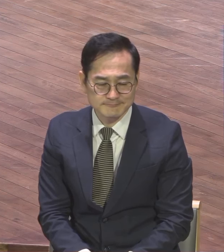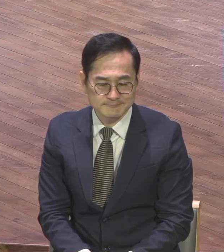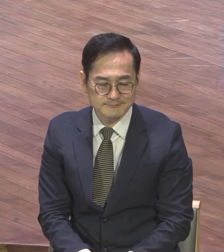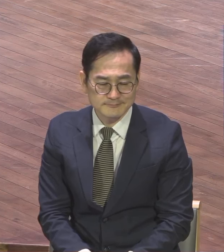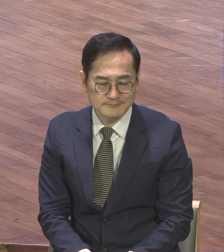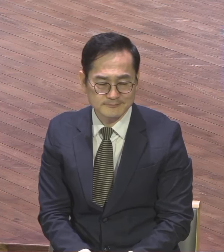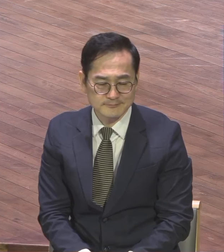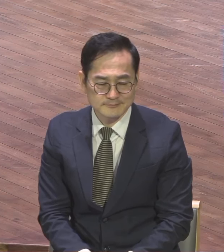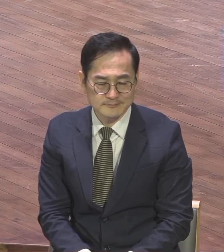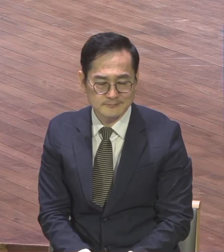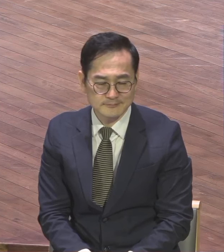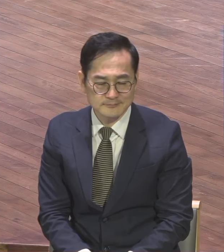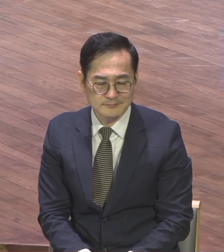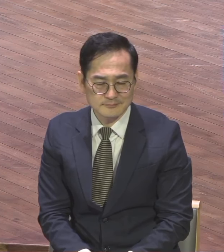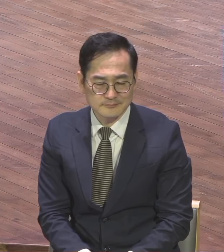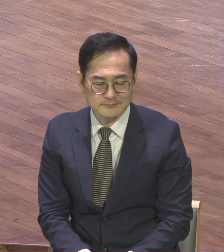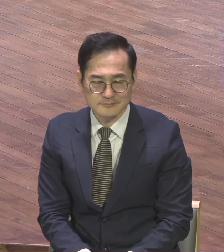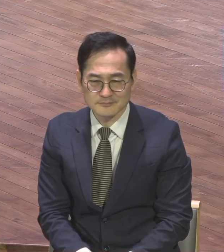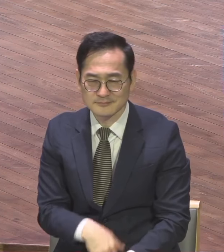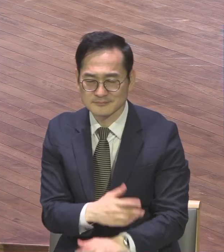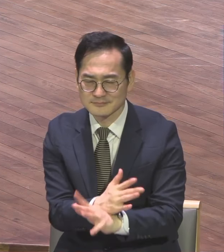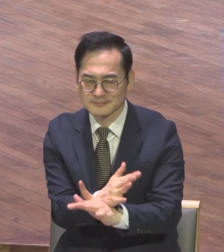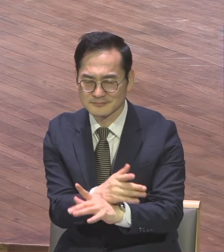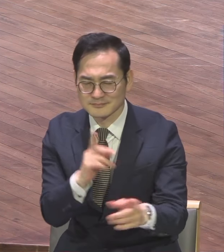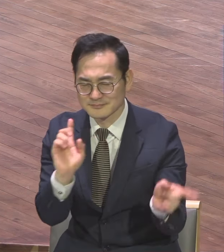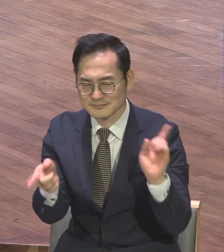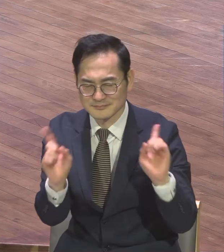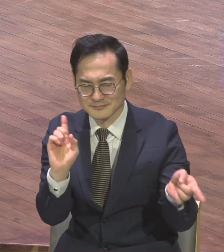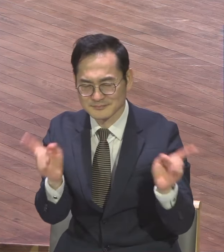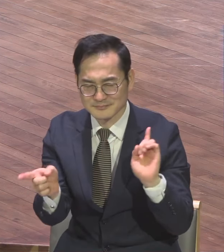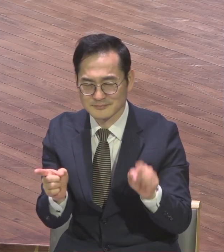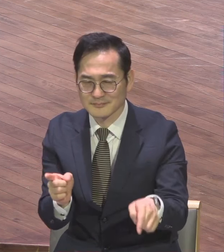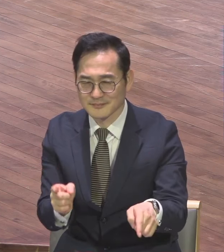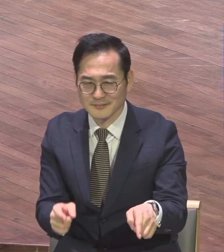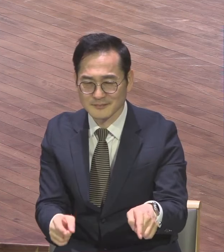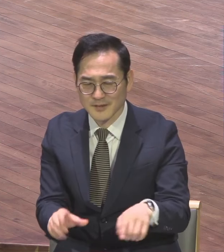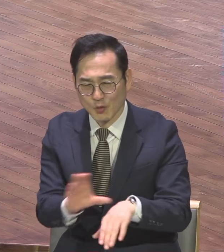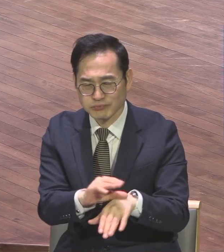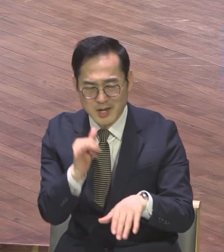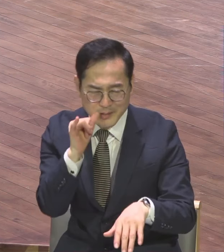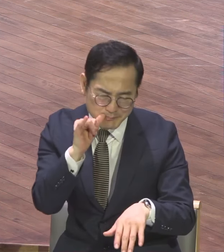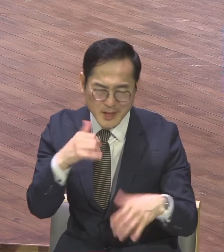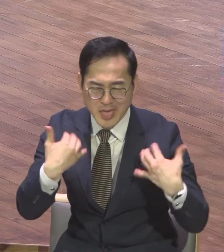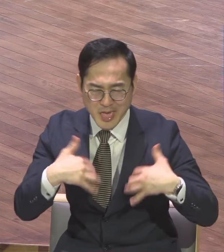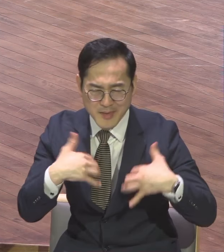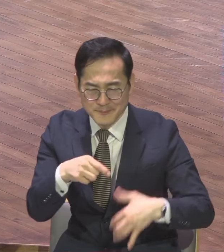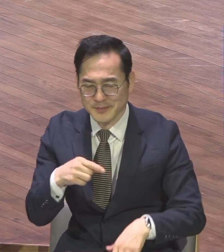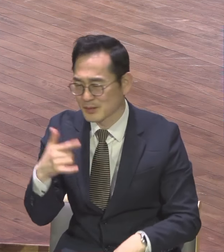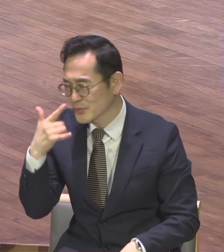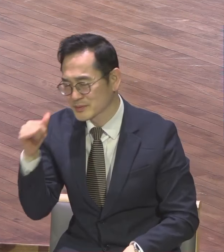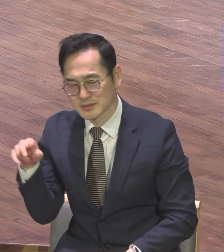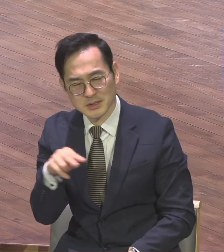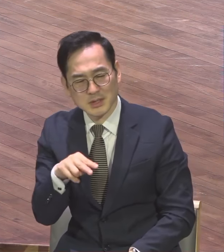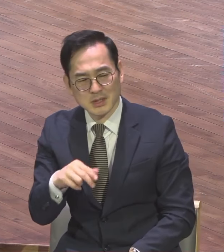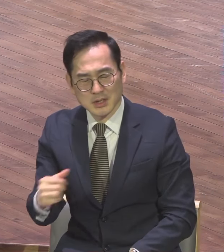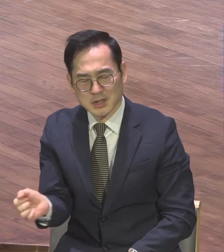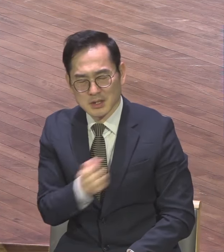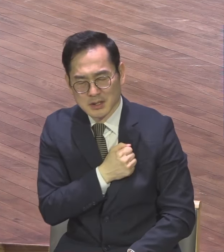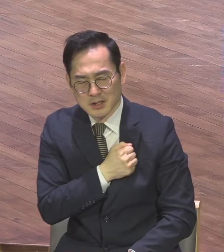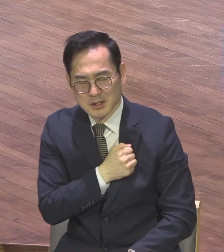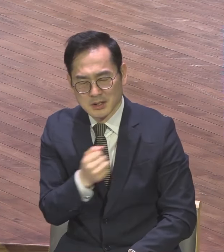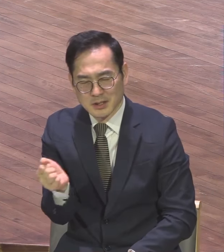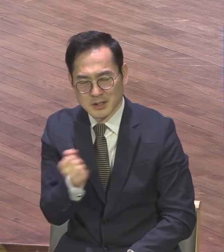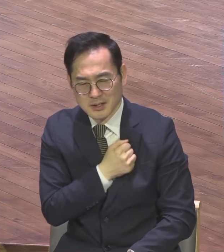맨날 장난치고 맨날 말썽지기고 맨날 컴퓨터 하고 여러분 마음에